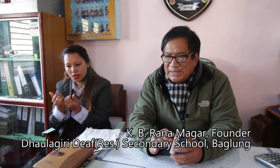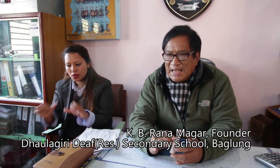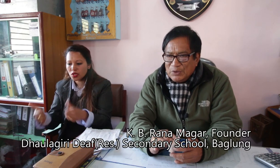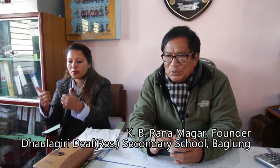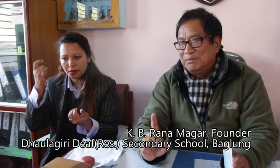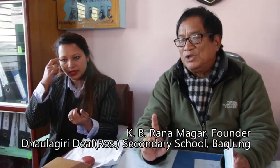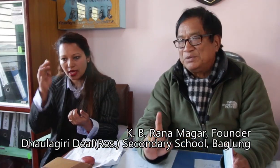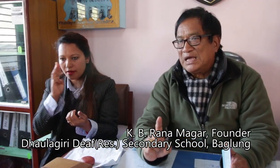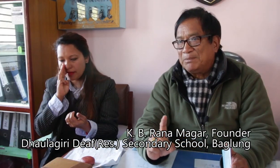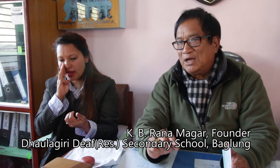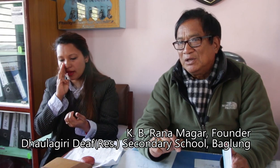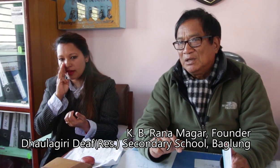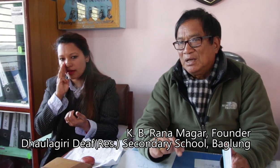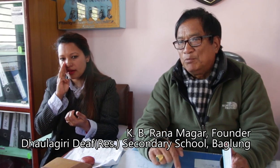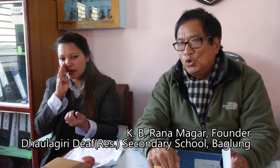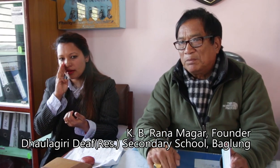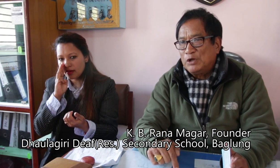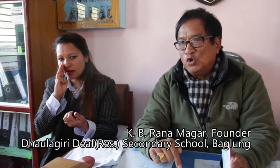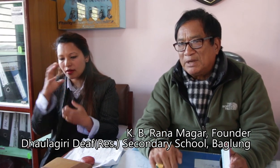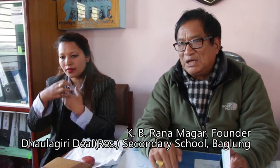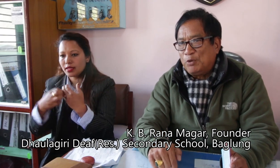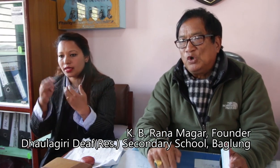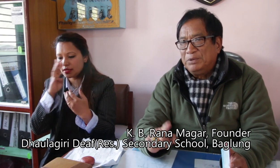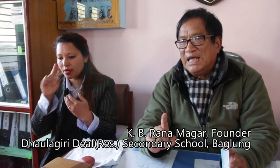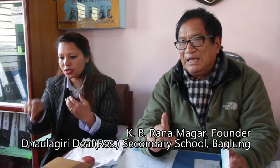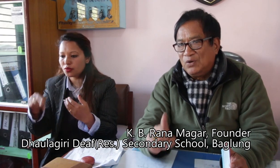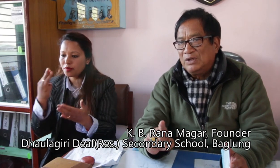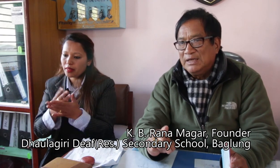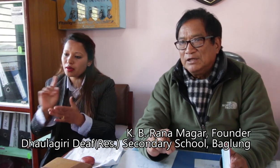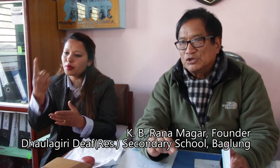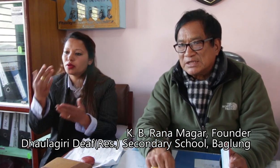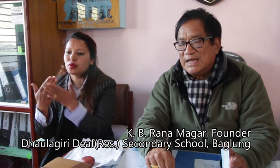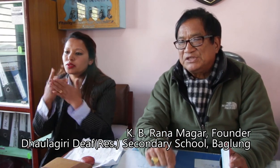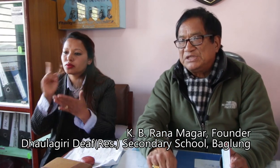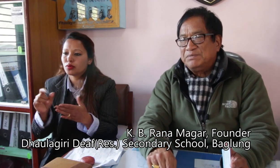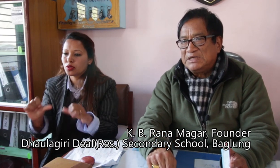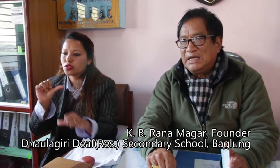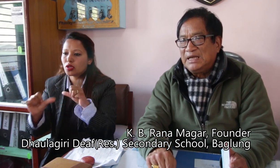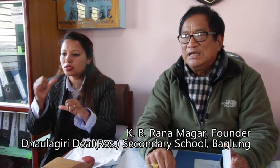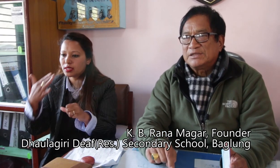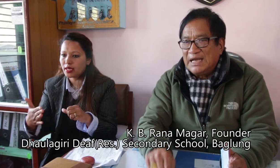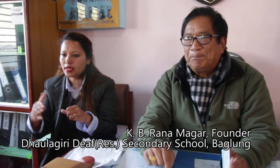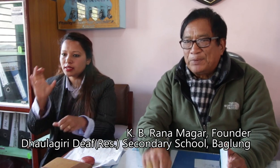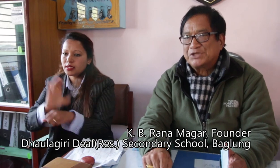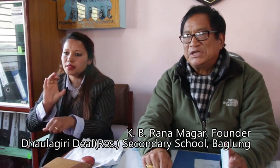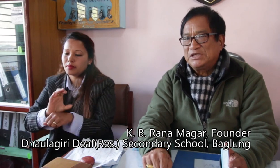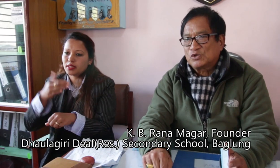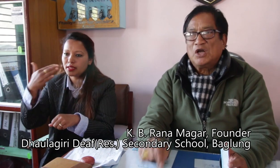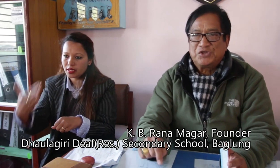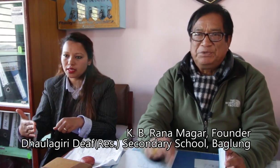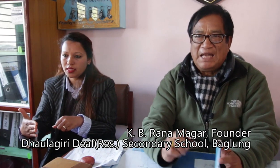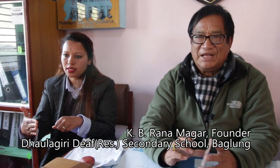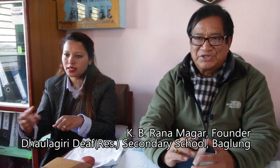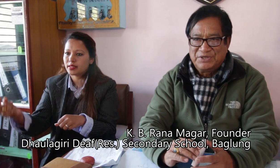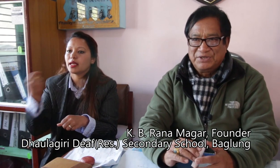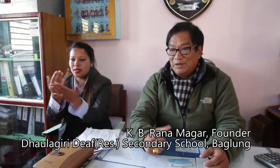पनि हुँदै आयौँ मेरो विचारमा मुलुकमा यो मात्रै पहिलो विद्यालय हो जसलाई सिटिभिटीले 100%